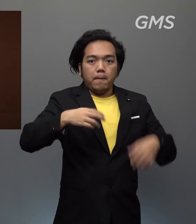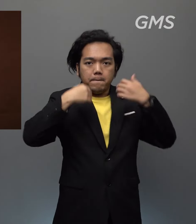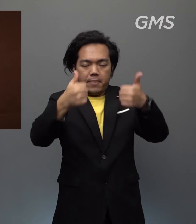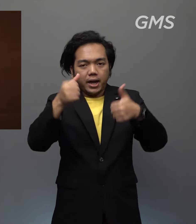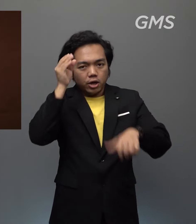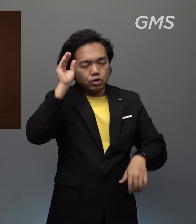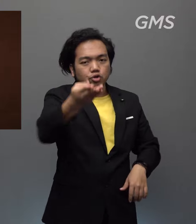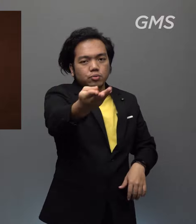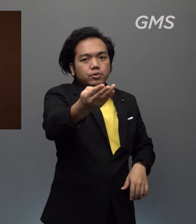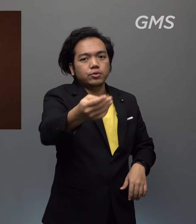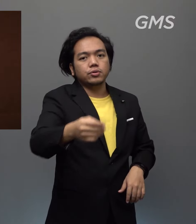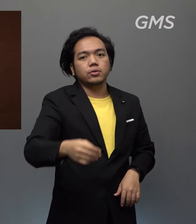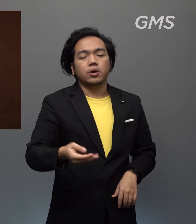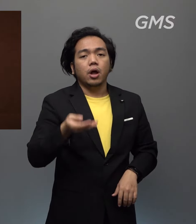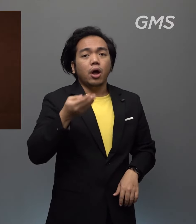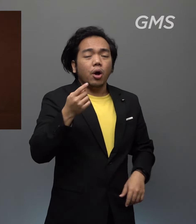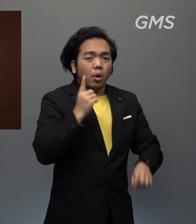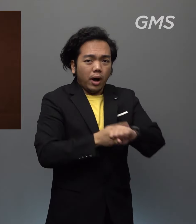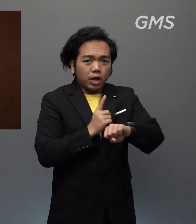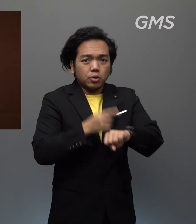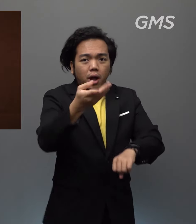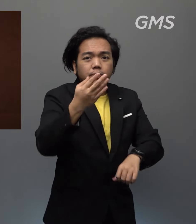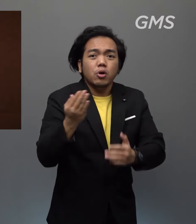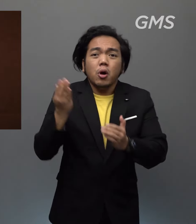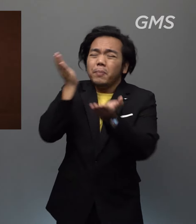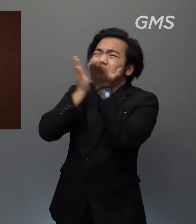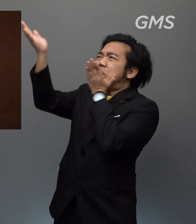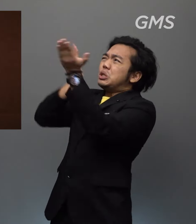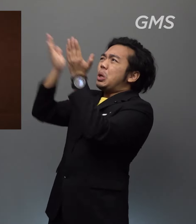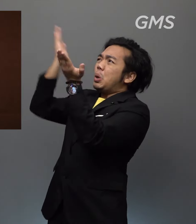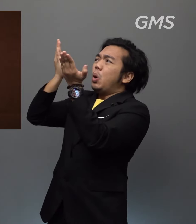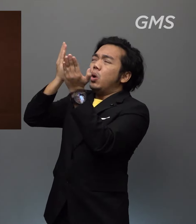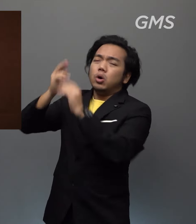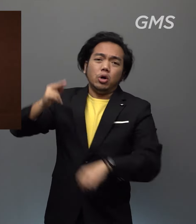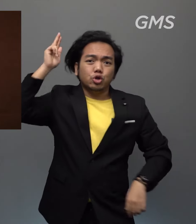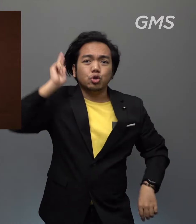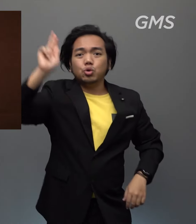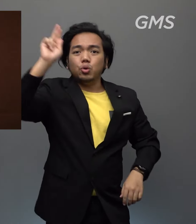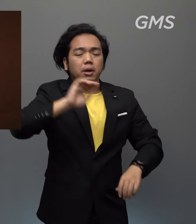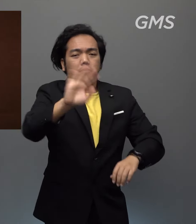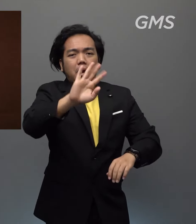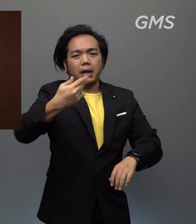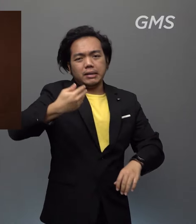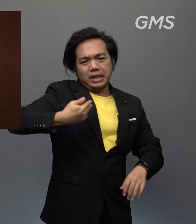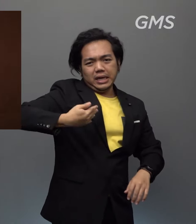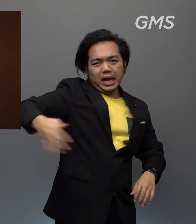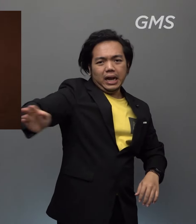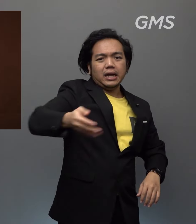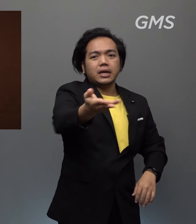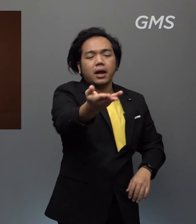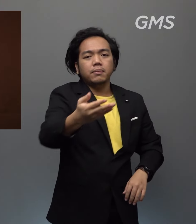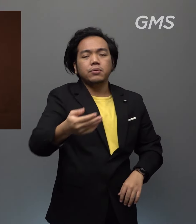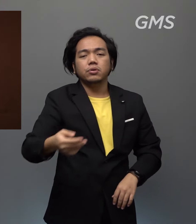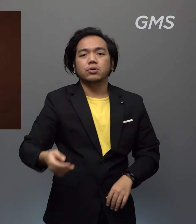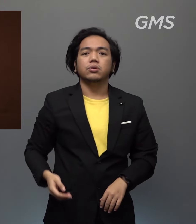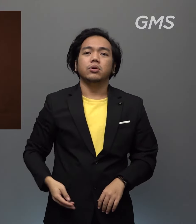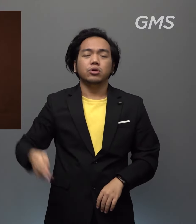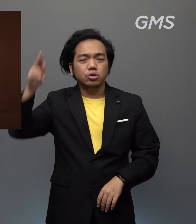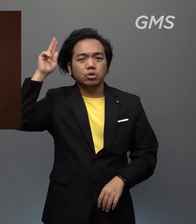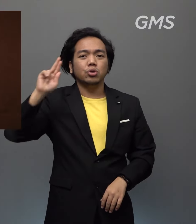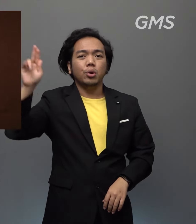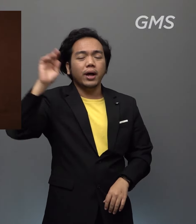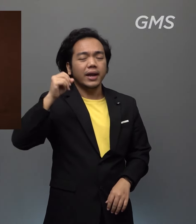berseru kepadanya, Dia tidak pernah meninggalkan kita. Dia ingatkan bangsa Israel bahwa aku yang memanggilmu keluar dari